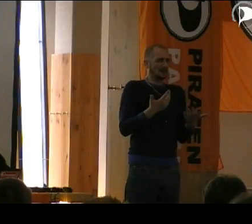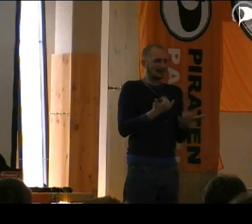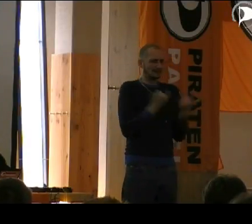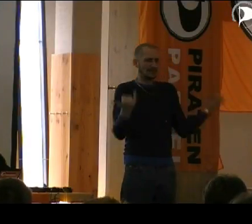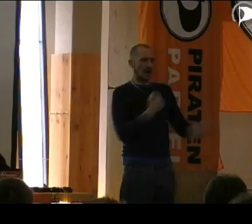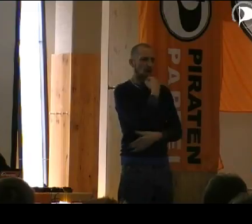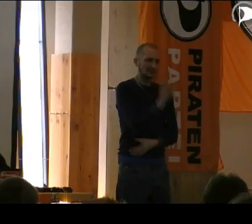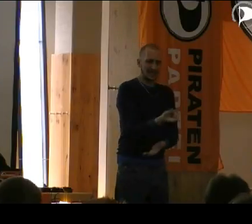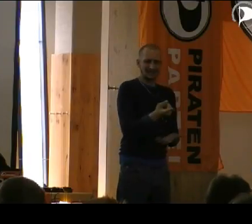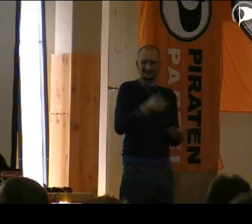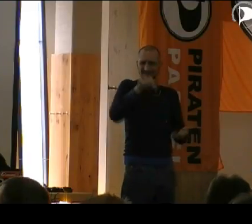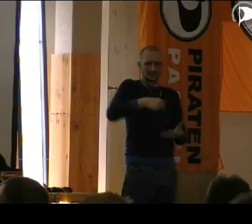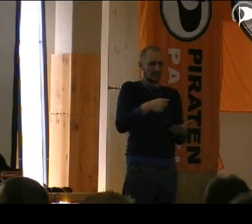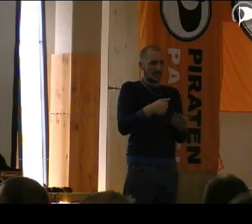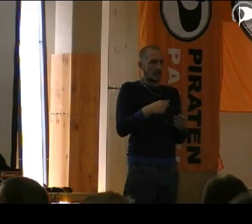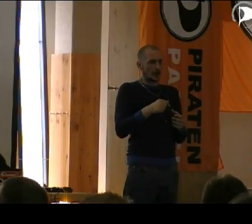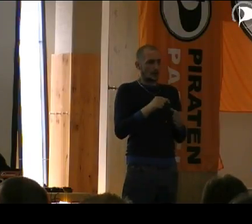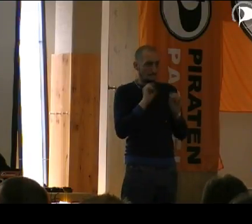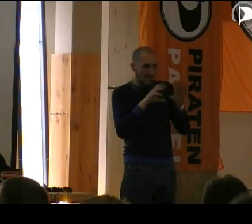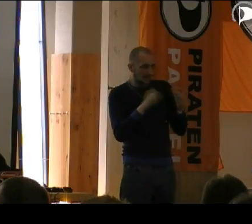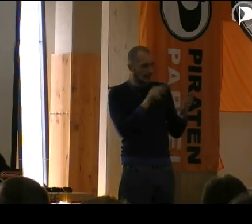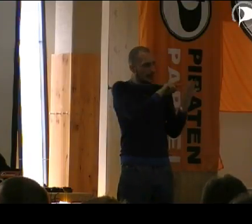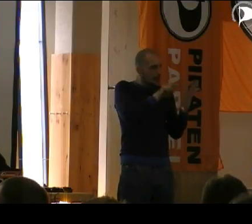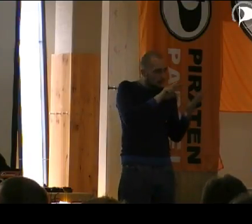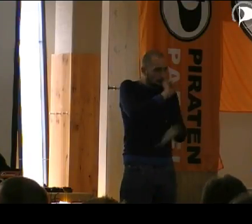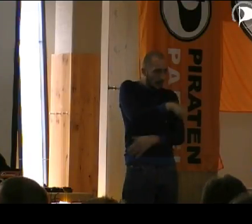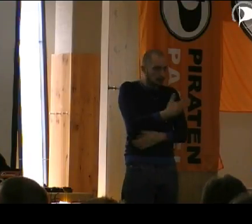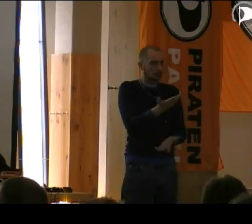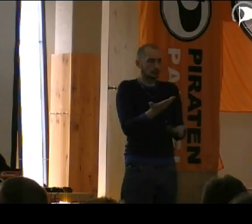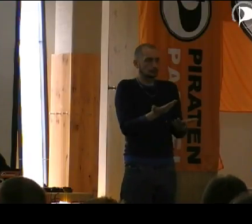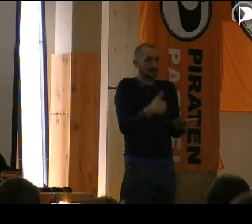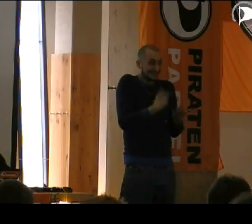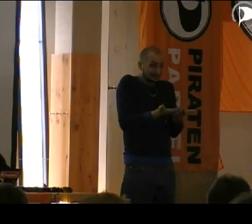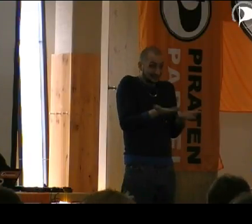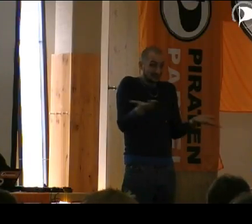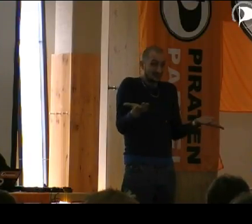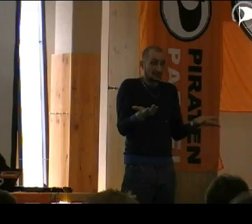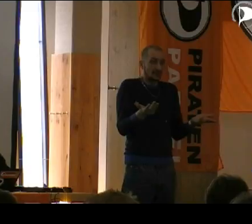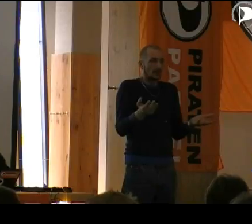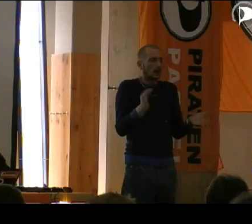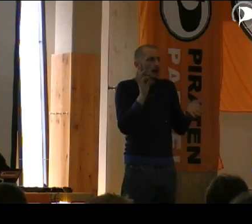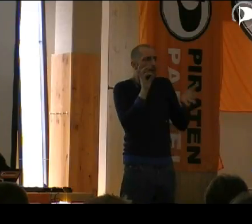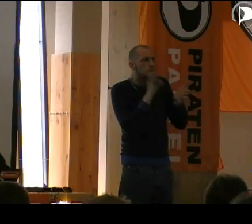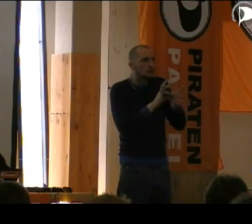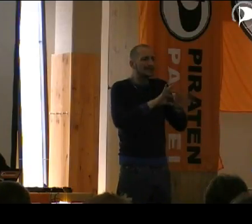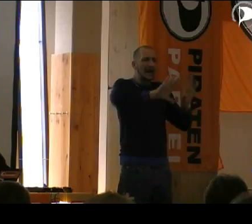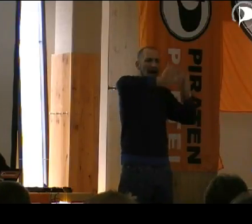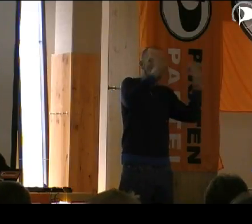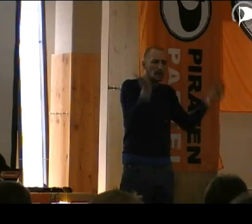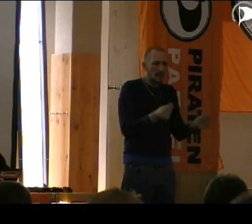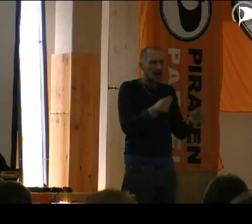pizza dem un bericht von erlesen gibt es anhaltspunkte von der gesamten partie